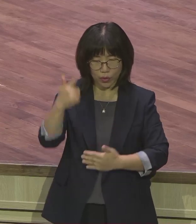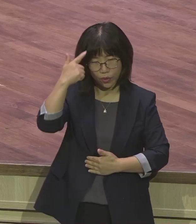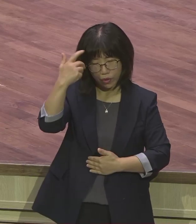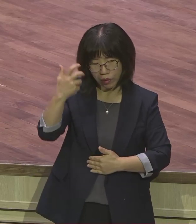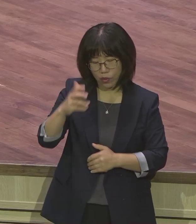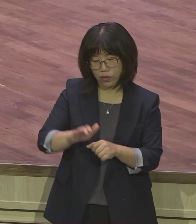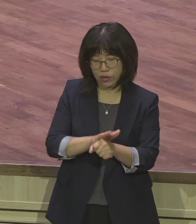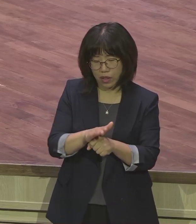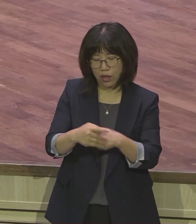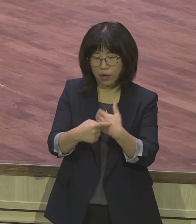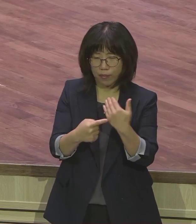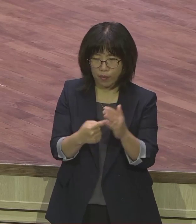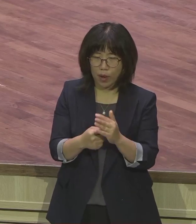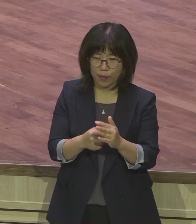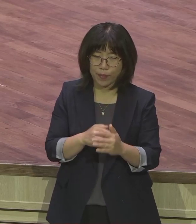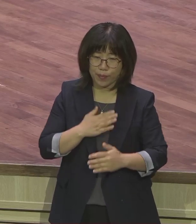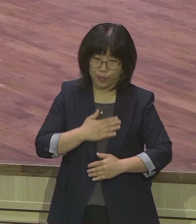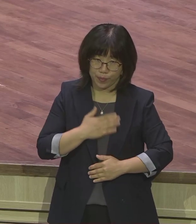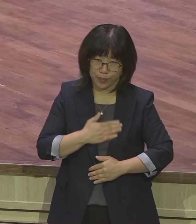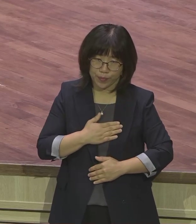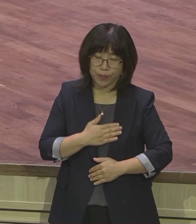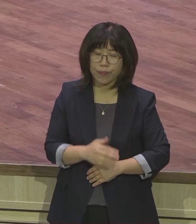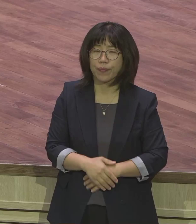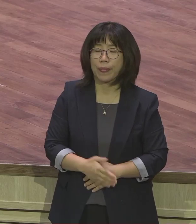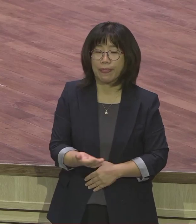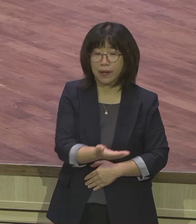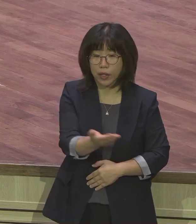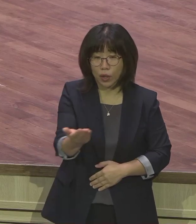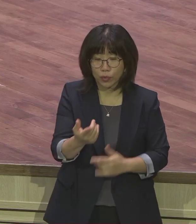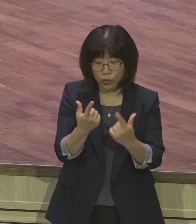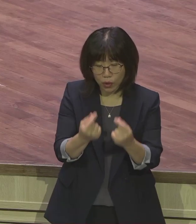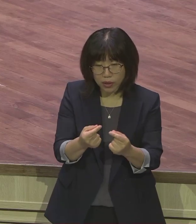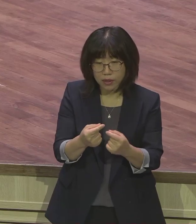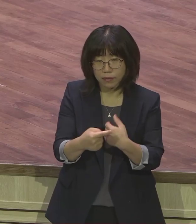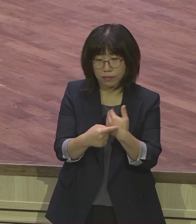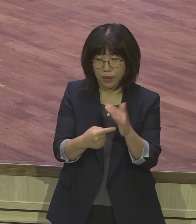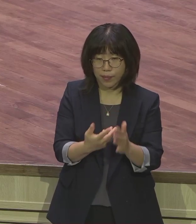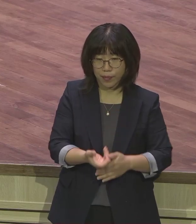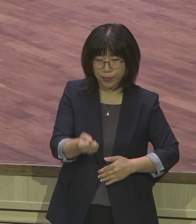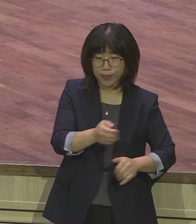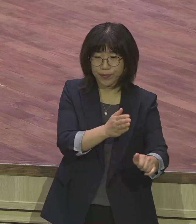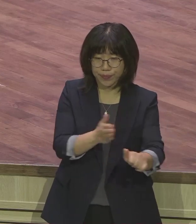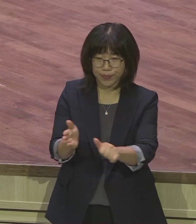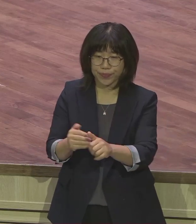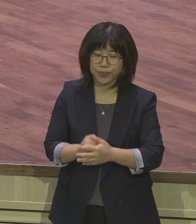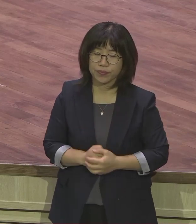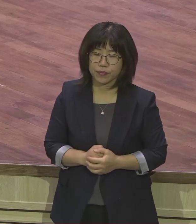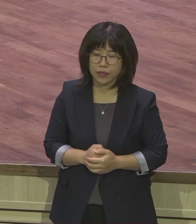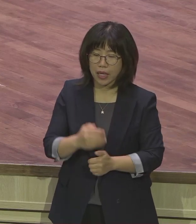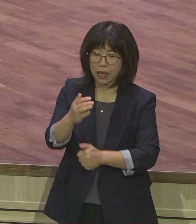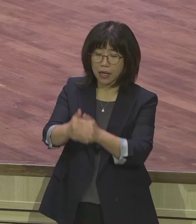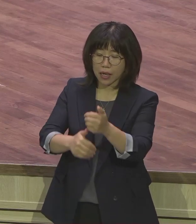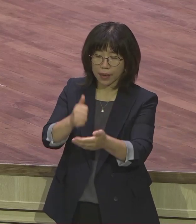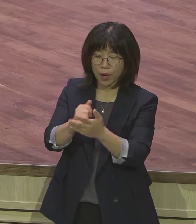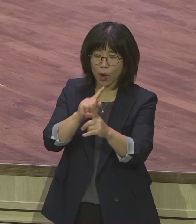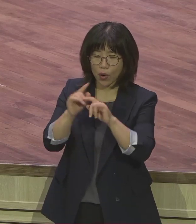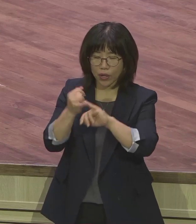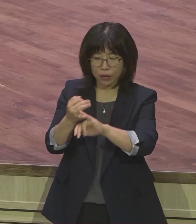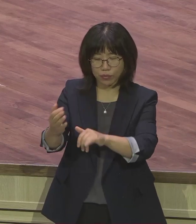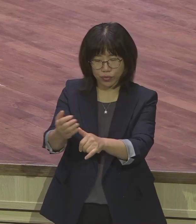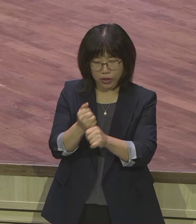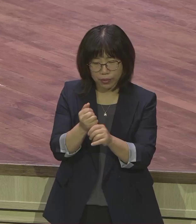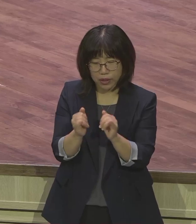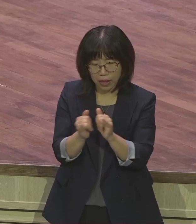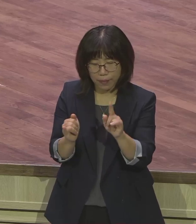마음이냐 말이에요 여러분 마음속에 그런 마음을 가지시기 바랍니다 그러니까 하나님이요 이 은약 잡은자를 통해서